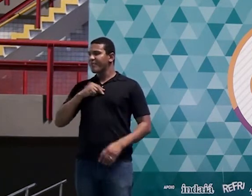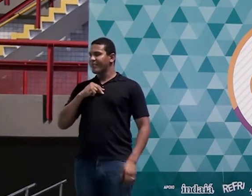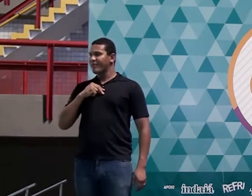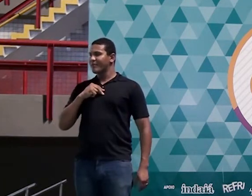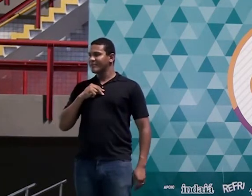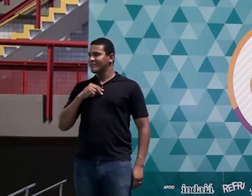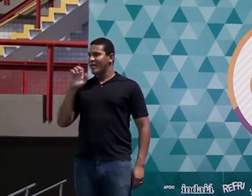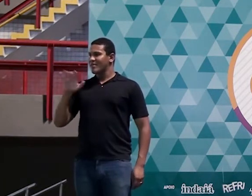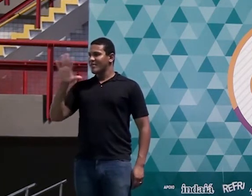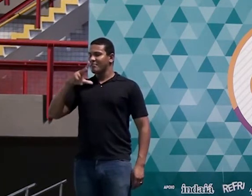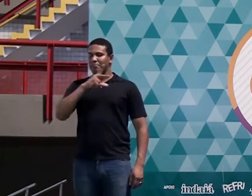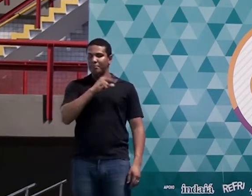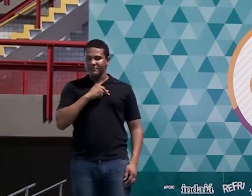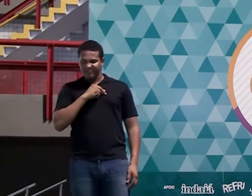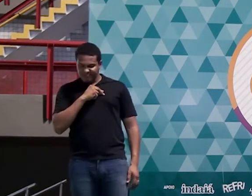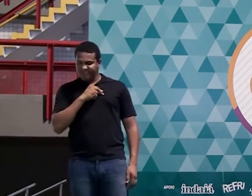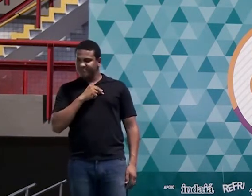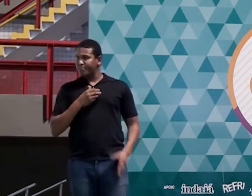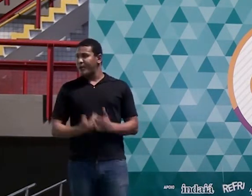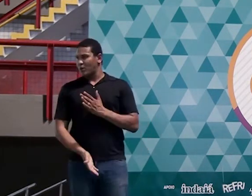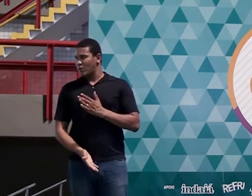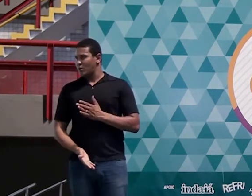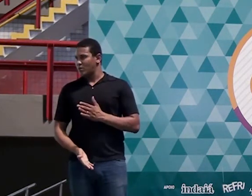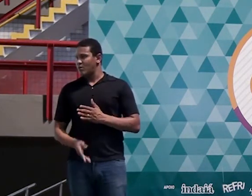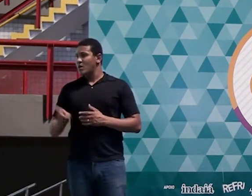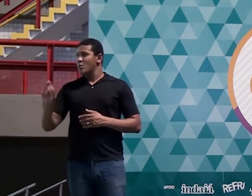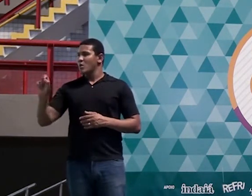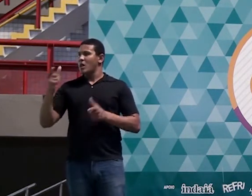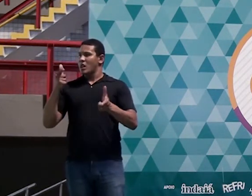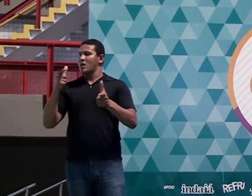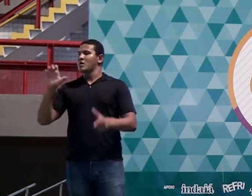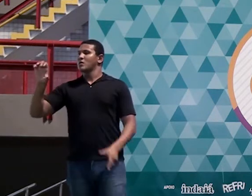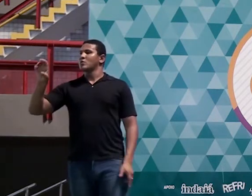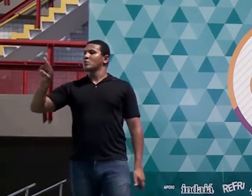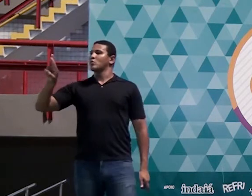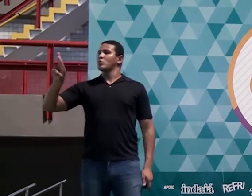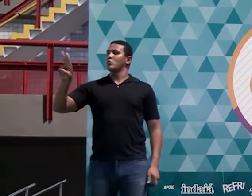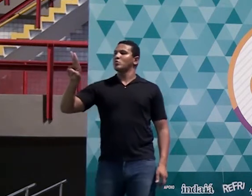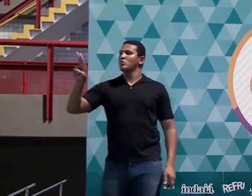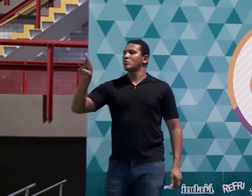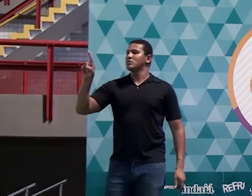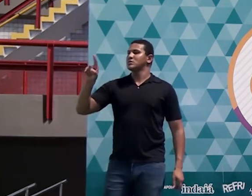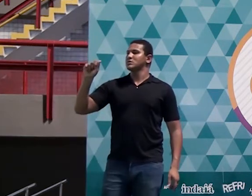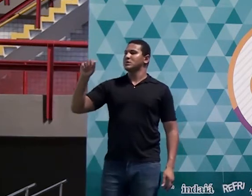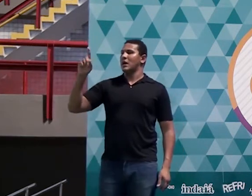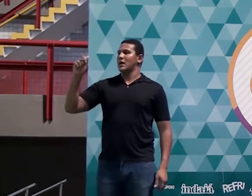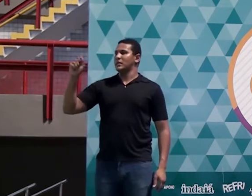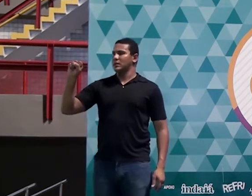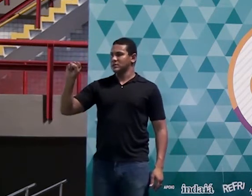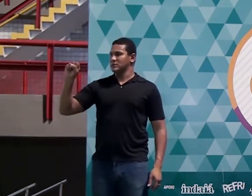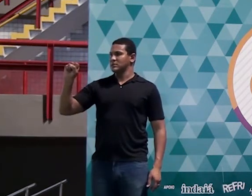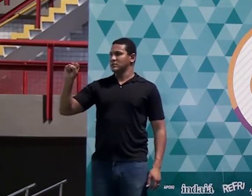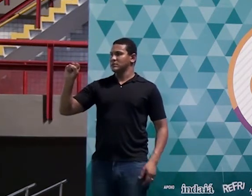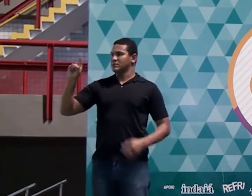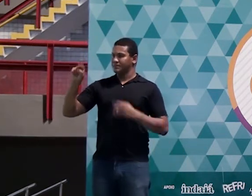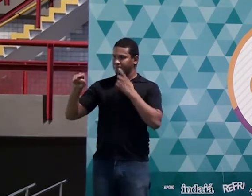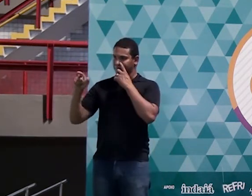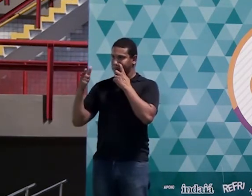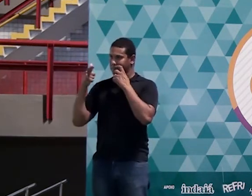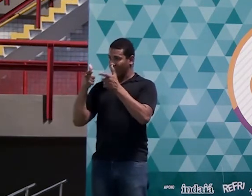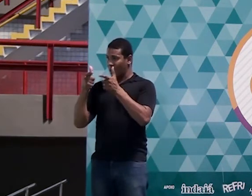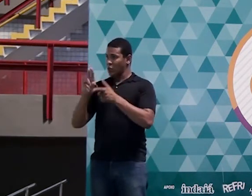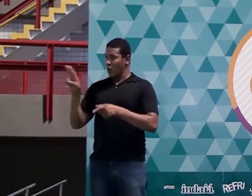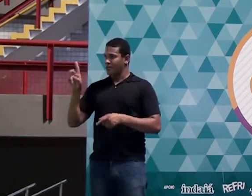desse movimento a gente chama de cruzadas. Por que cruzadas? Porque quem organizou foi